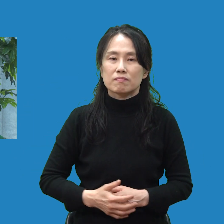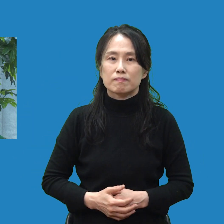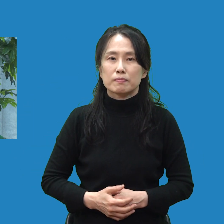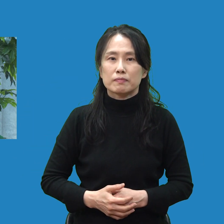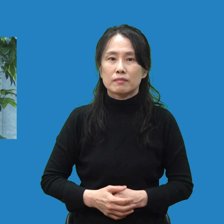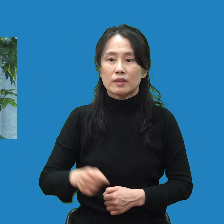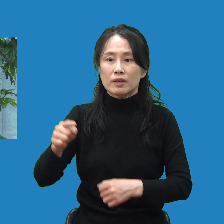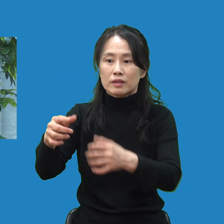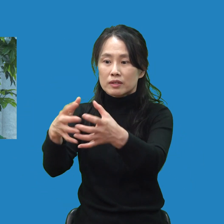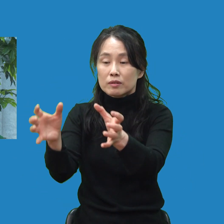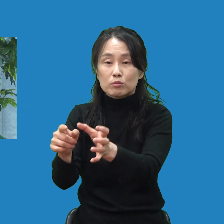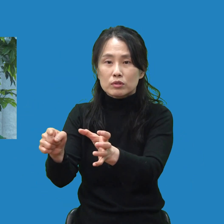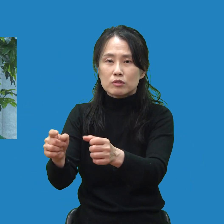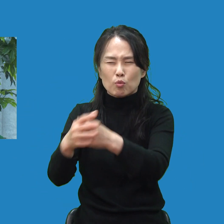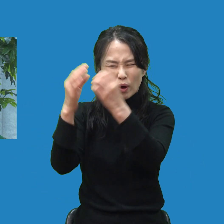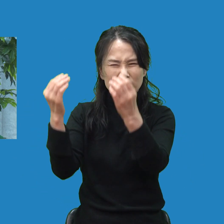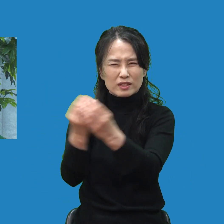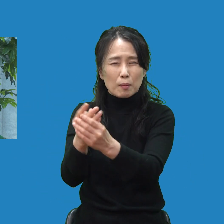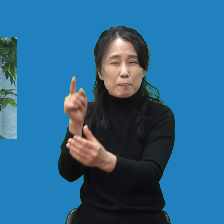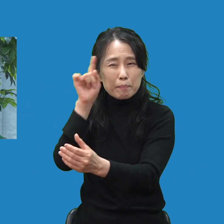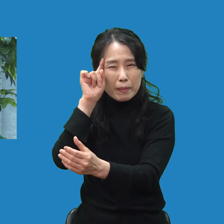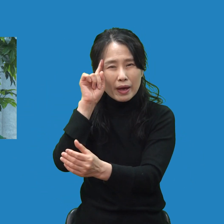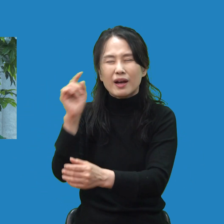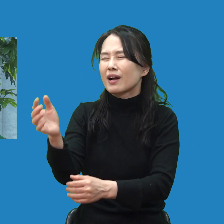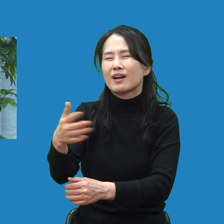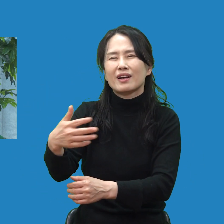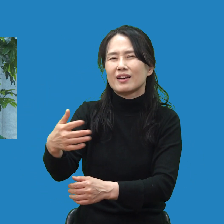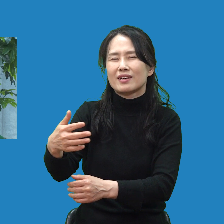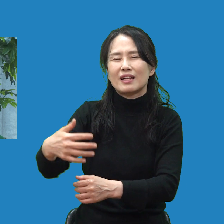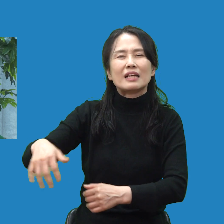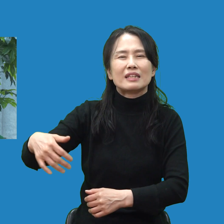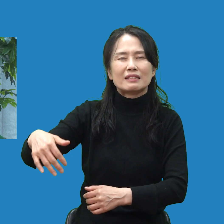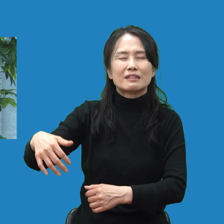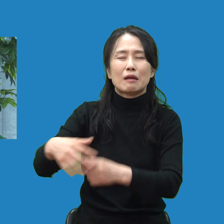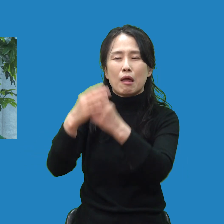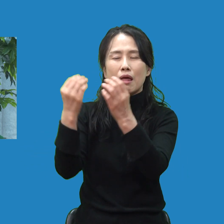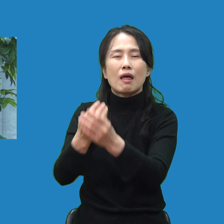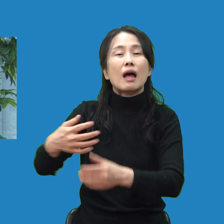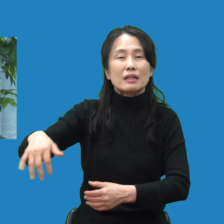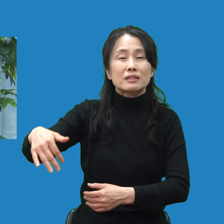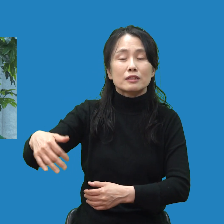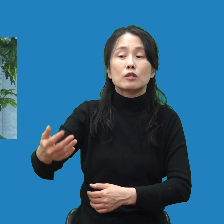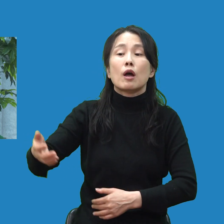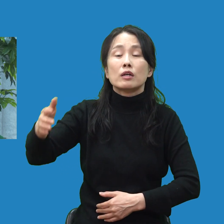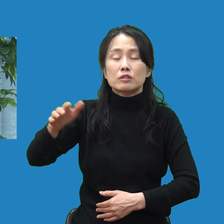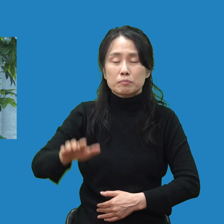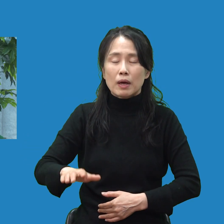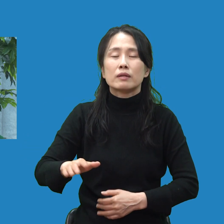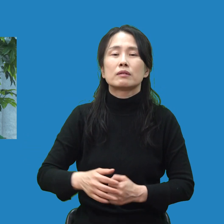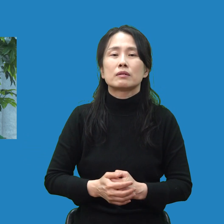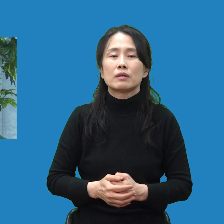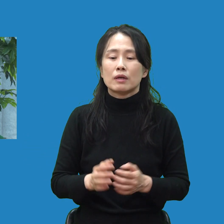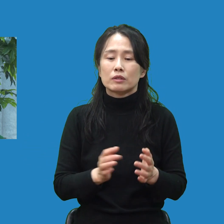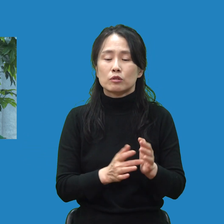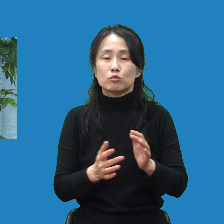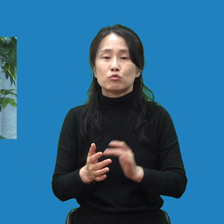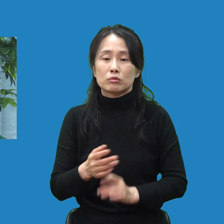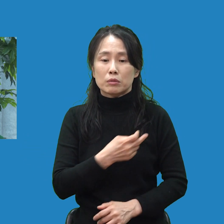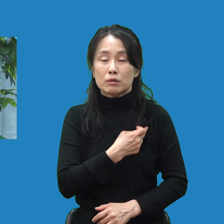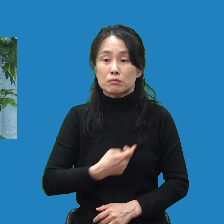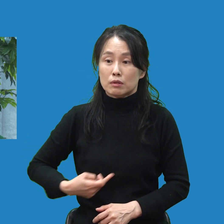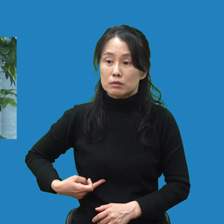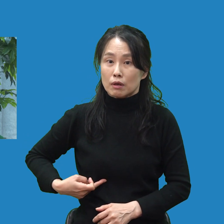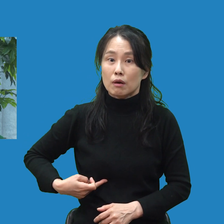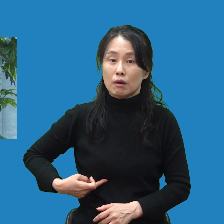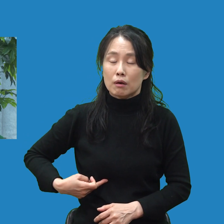이 무리들이 완전하다는 말이 아니에요. 불완전해요, 아직도. 그러면 예수님의 제자들은